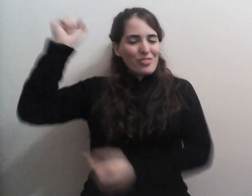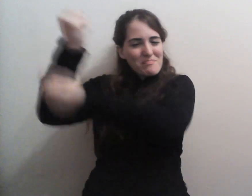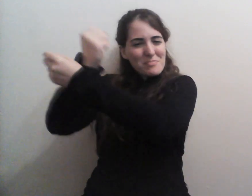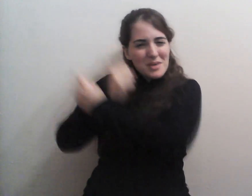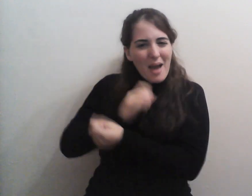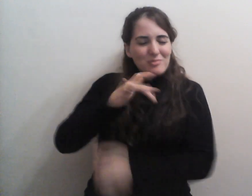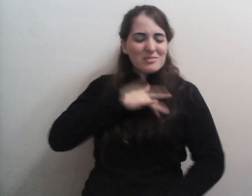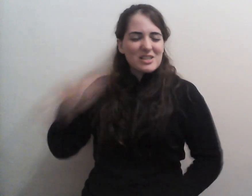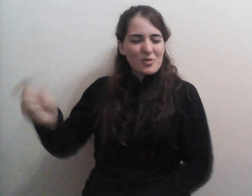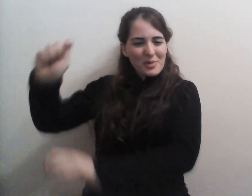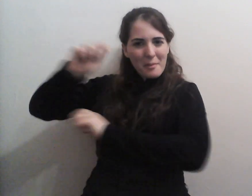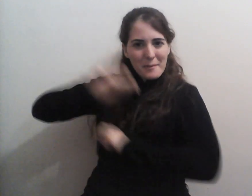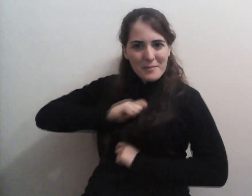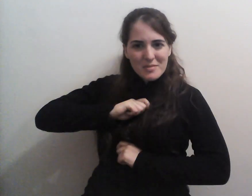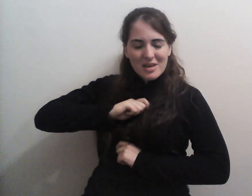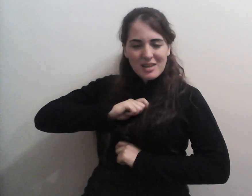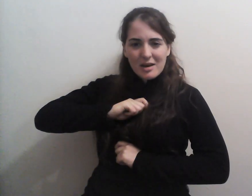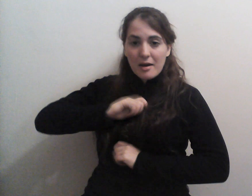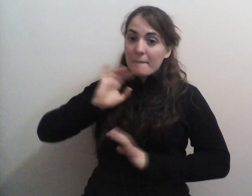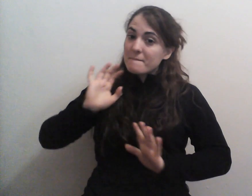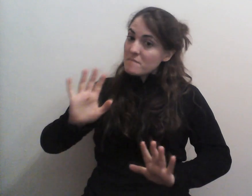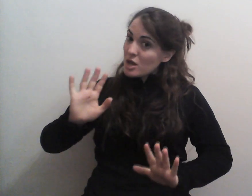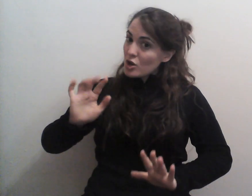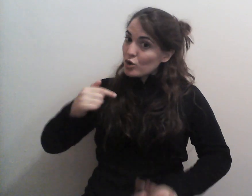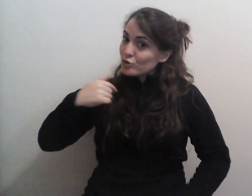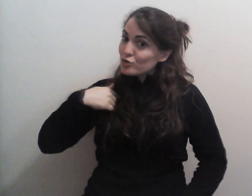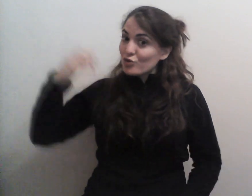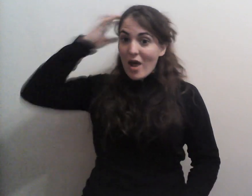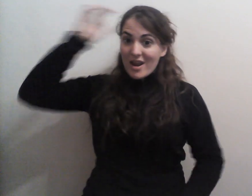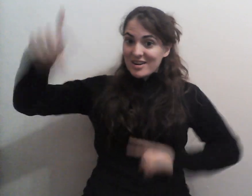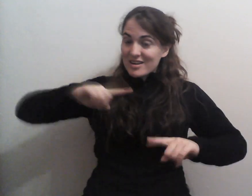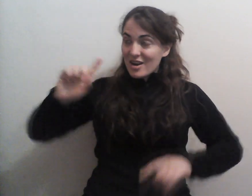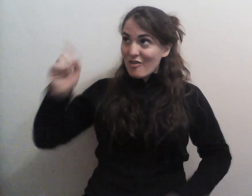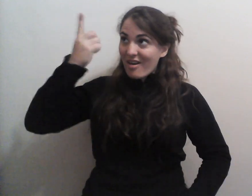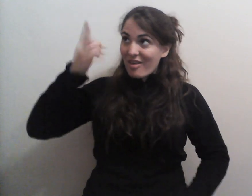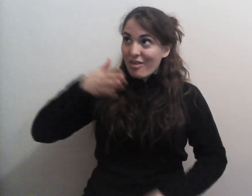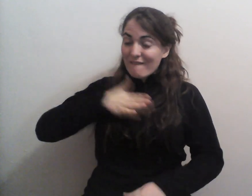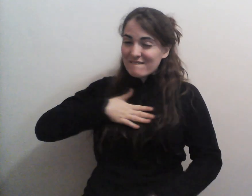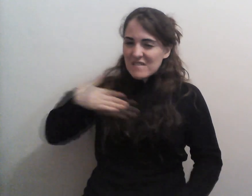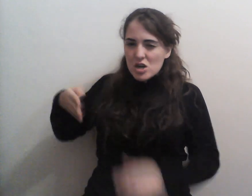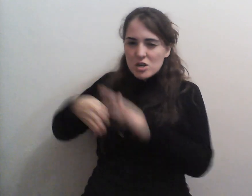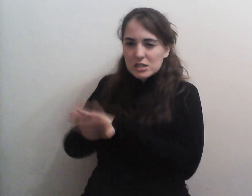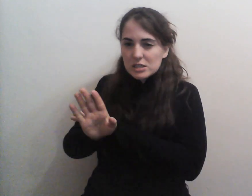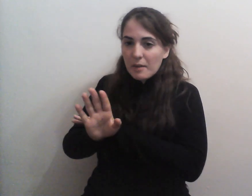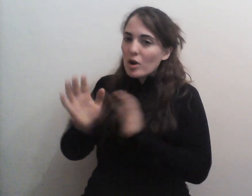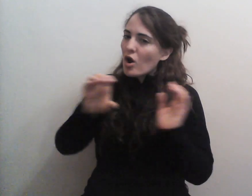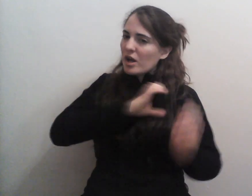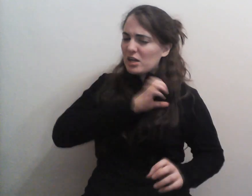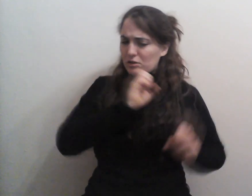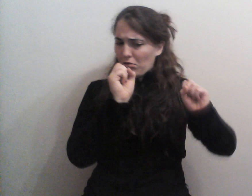Cristo, nuestro enemigo, nuestro adversario. En Cristo hay salvación. Exclusivamente en